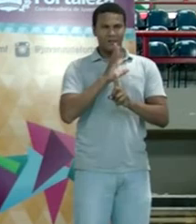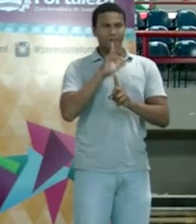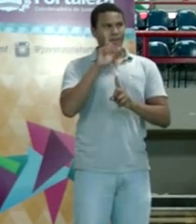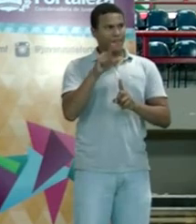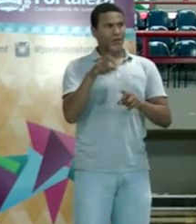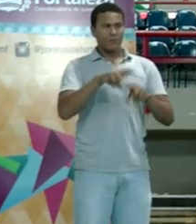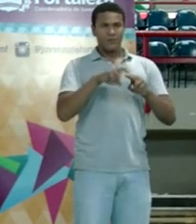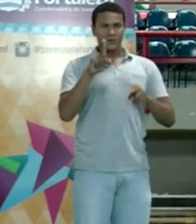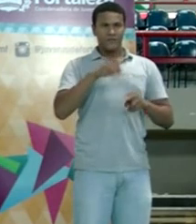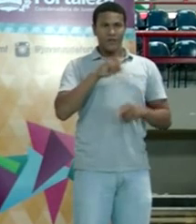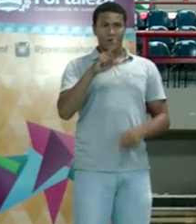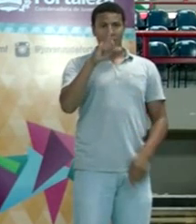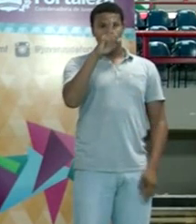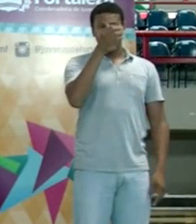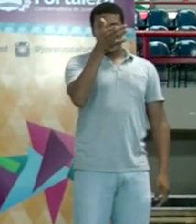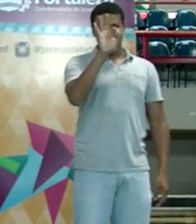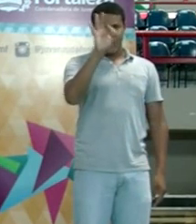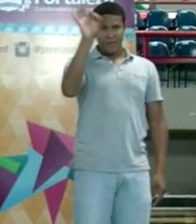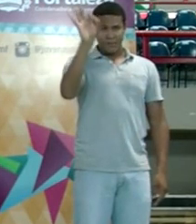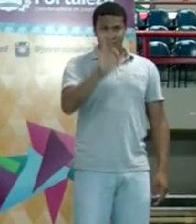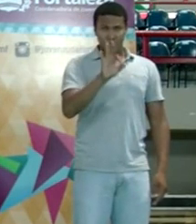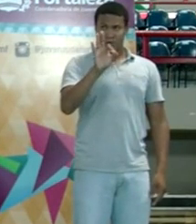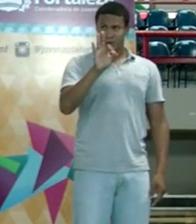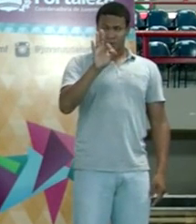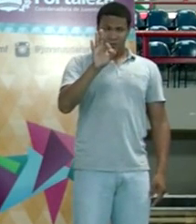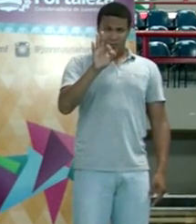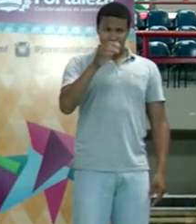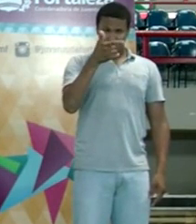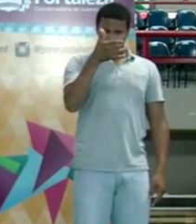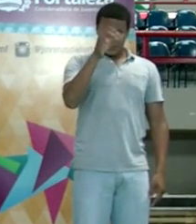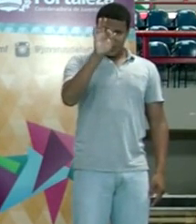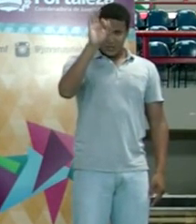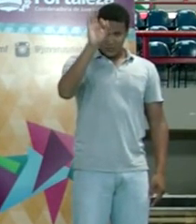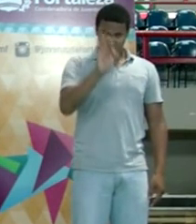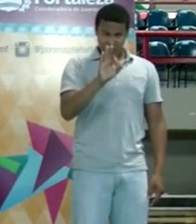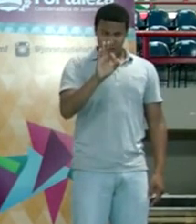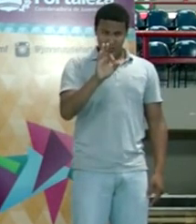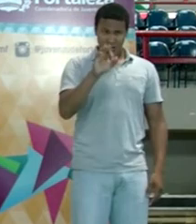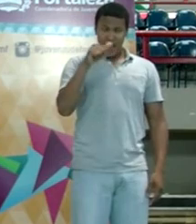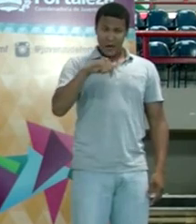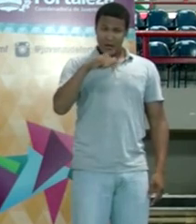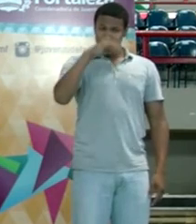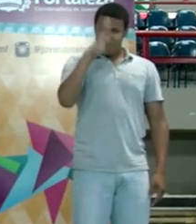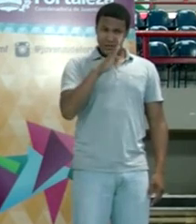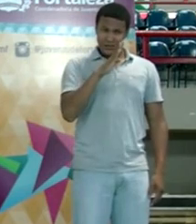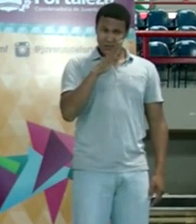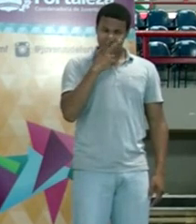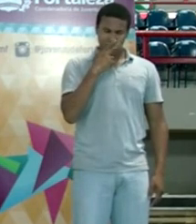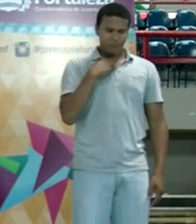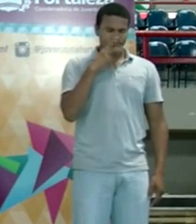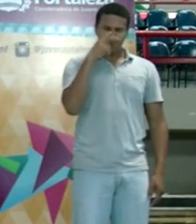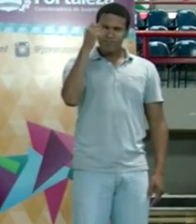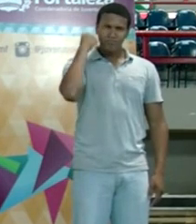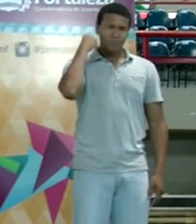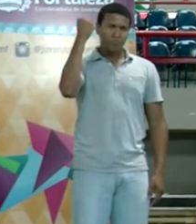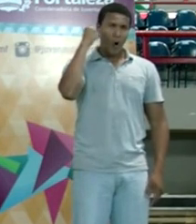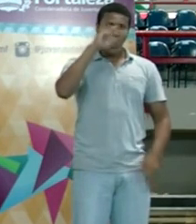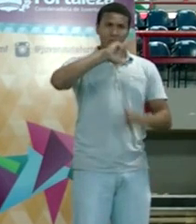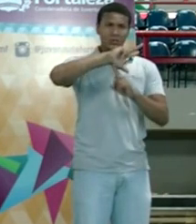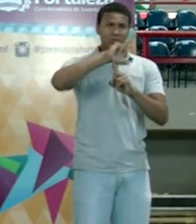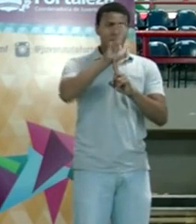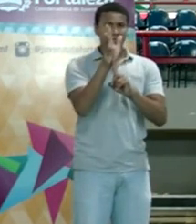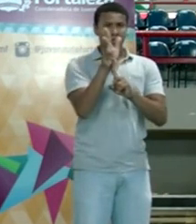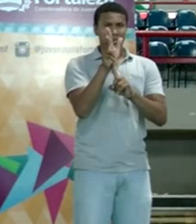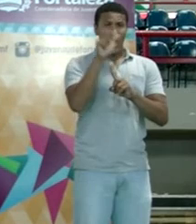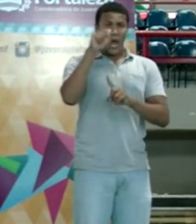10% da energia mundial, certo? O Brasil tem uma capacidade de energia eólica absurda, certo? O Ceará